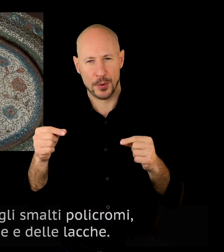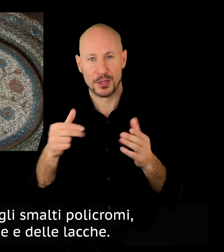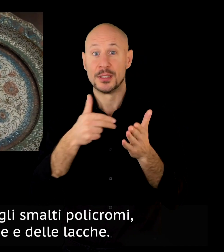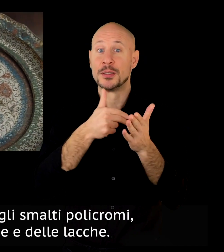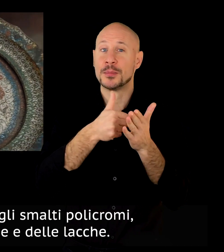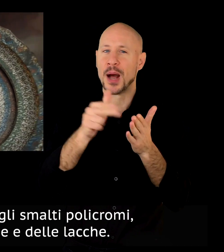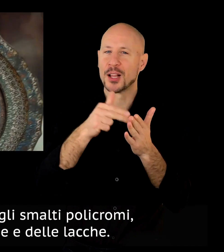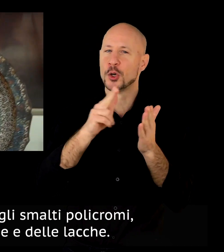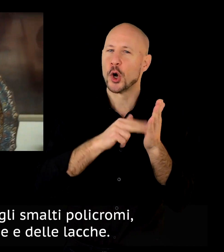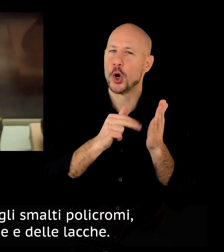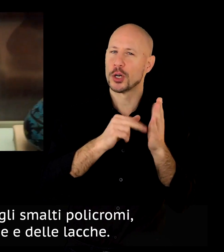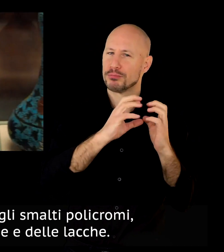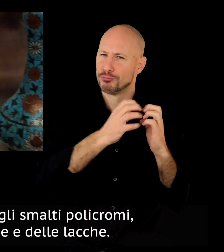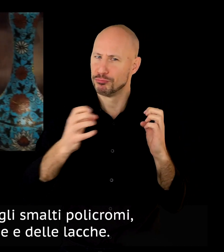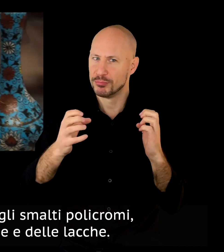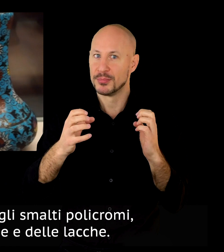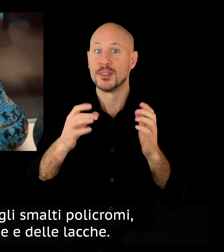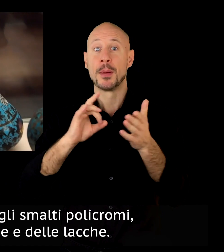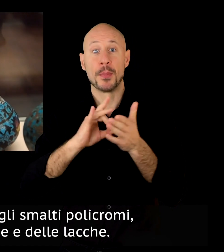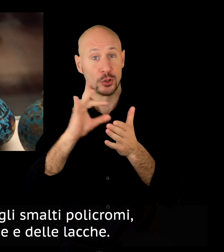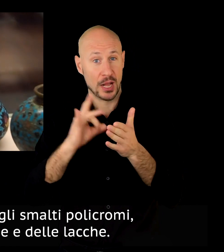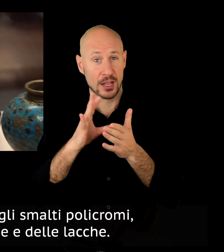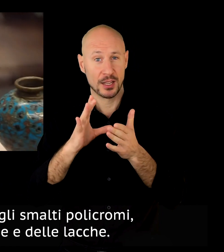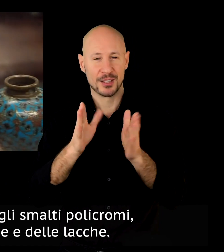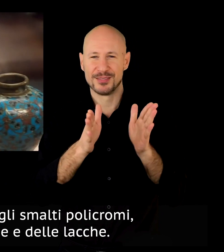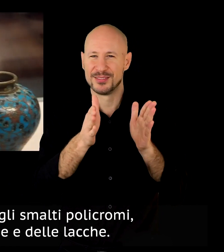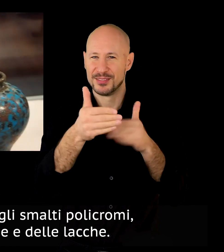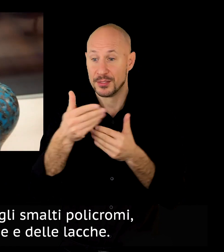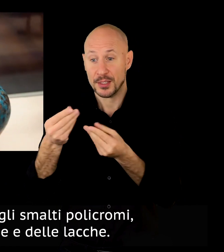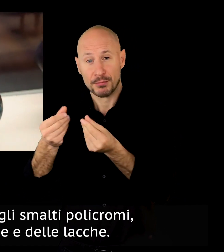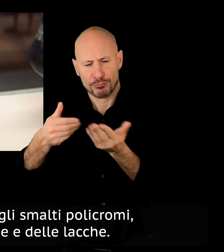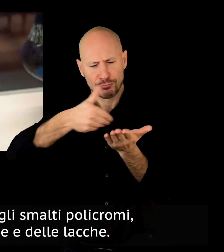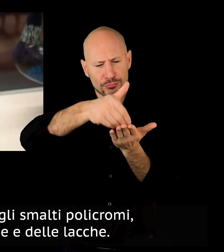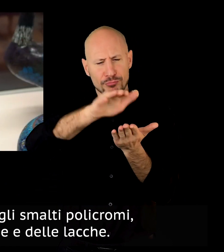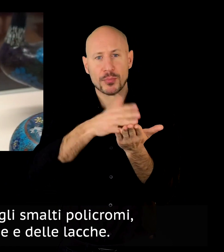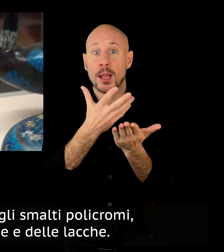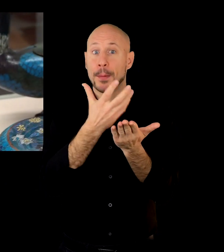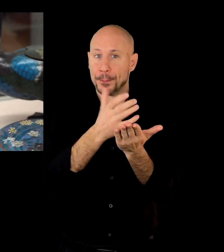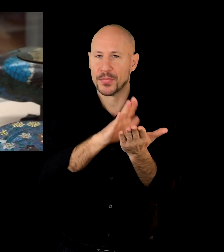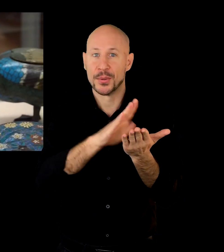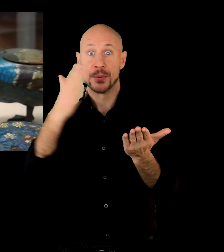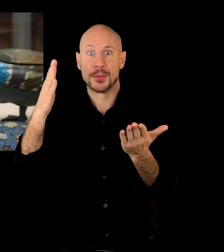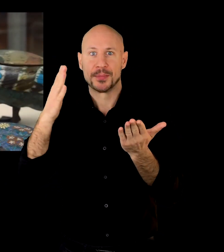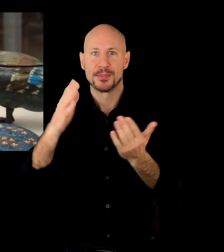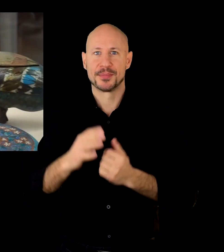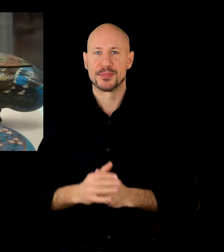delle categorie degli smalti policromi delle porcellane e delle lotte